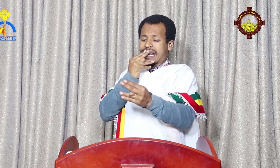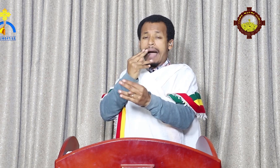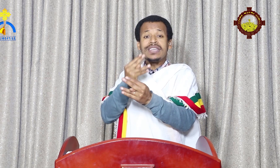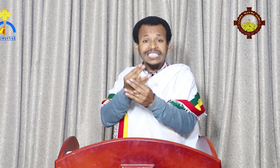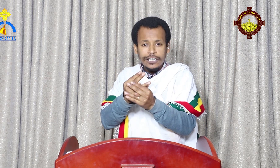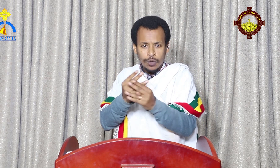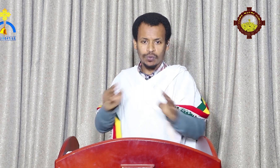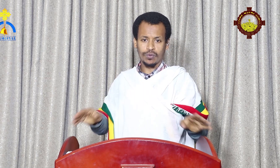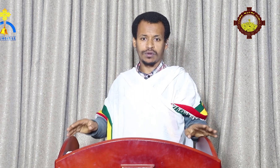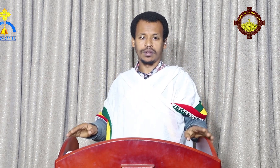በመልካምነታቸው